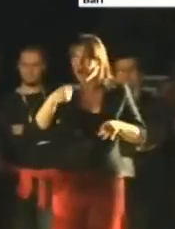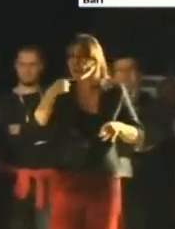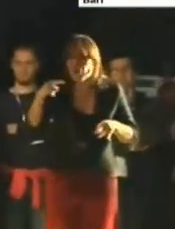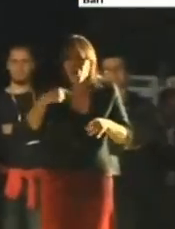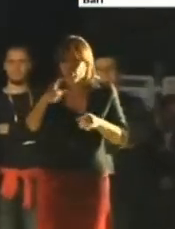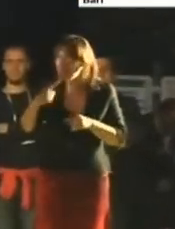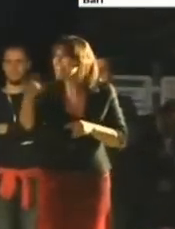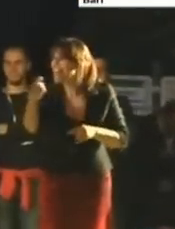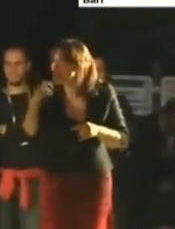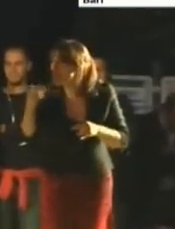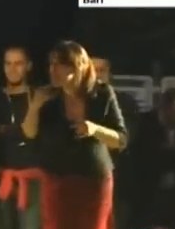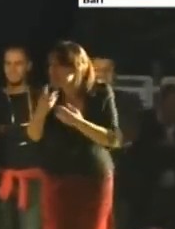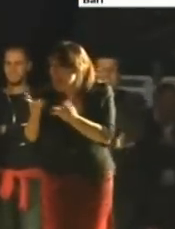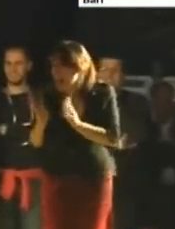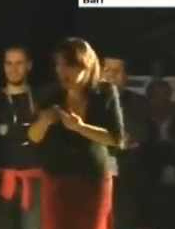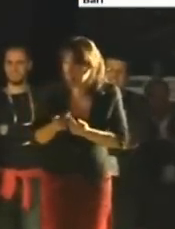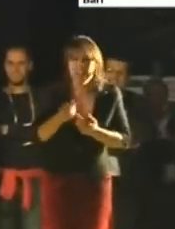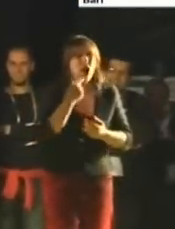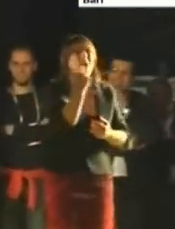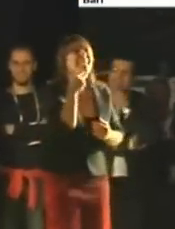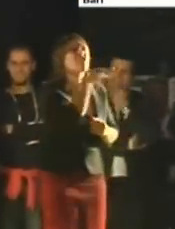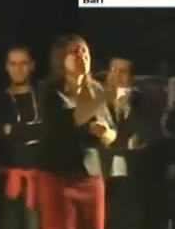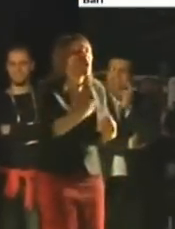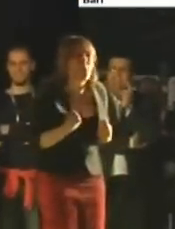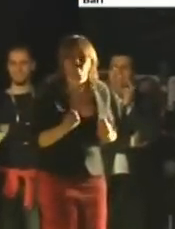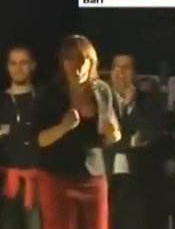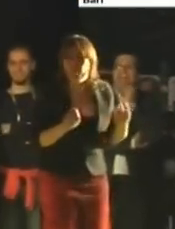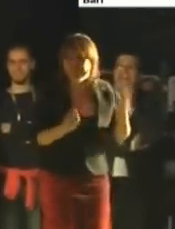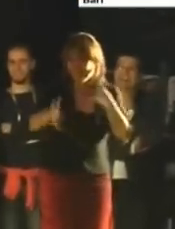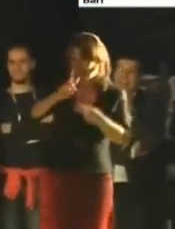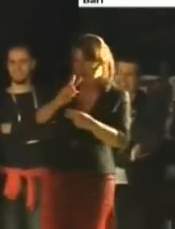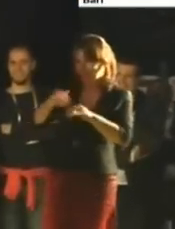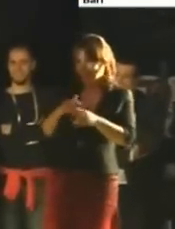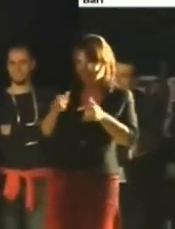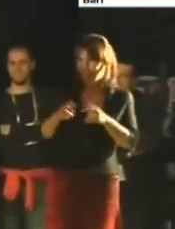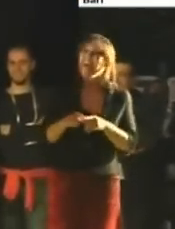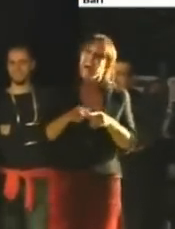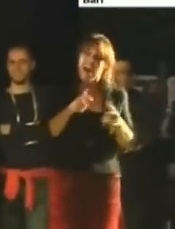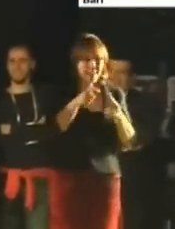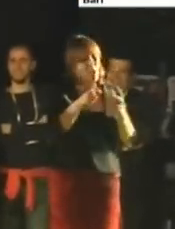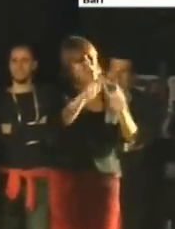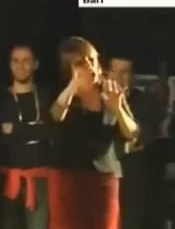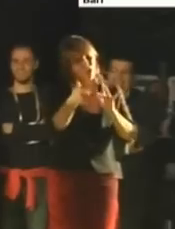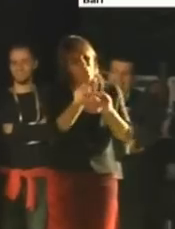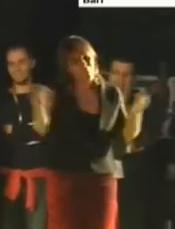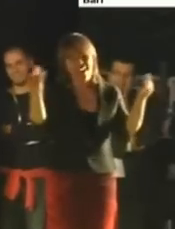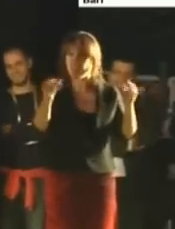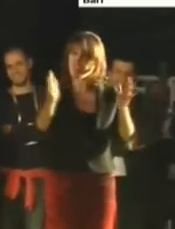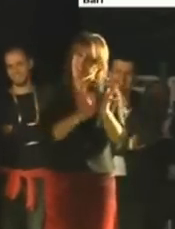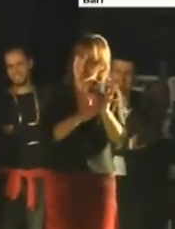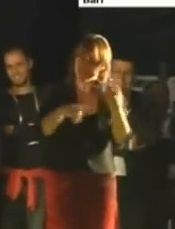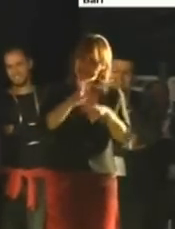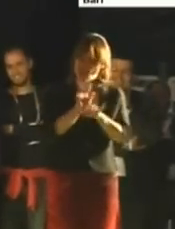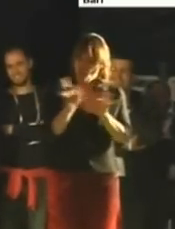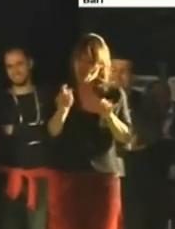siete? E loro mi hanno detto, chi cazzo sei tu? E beh, cominciamo bene il rapporto, è fantastico. Bene,